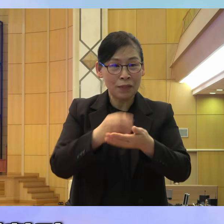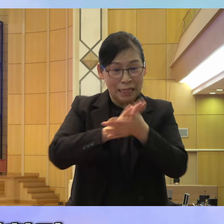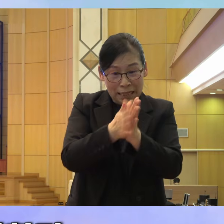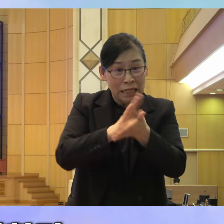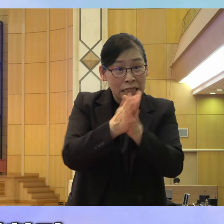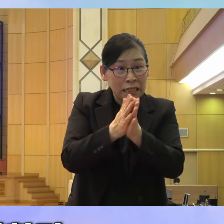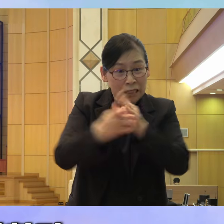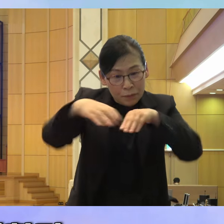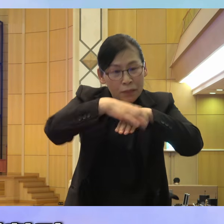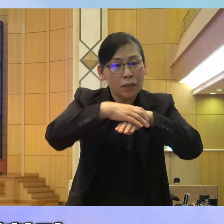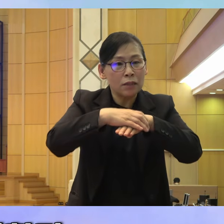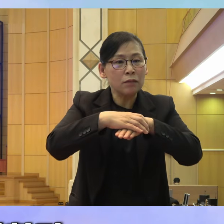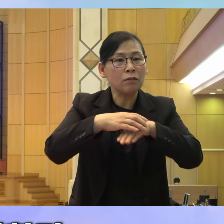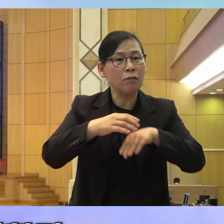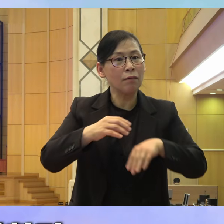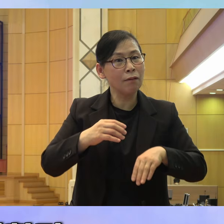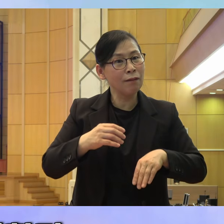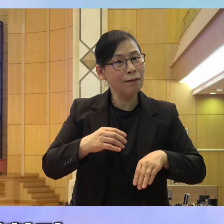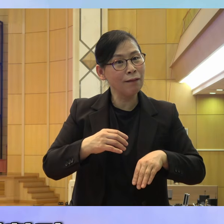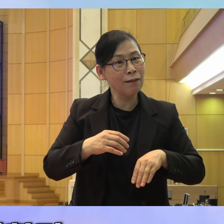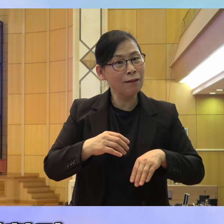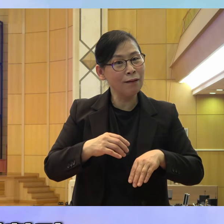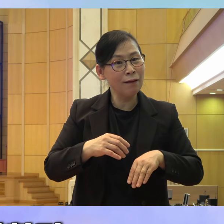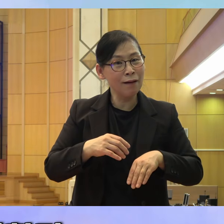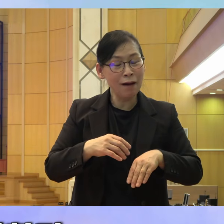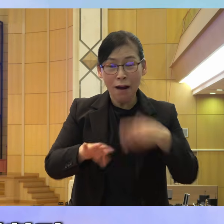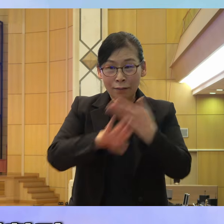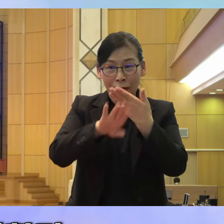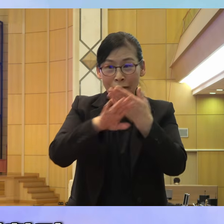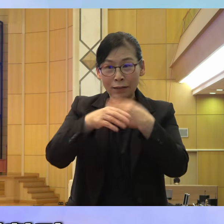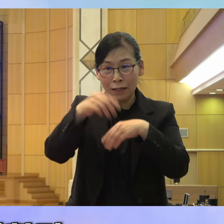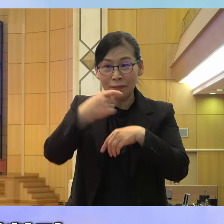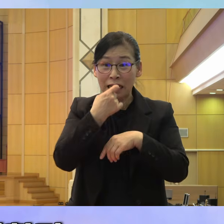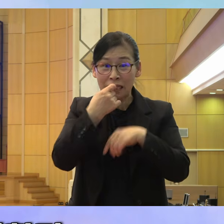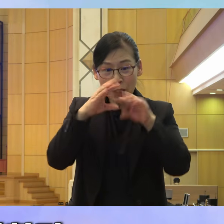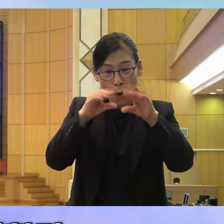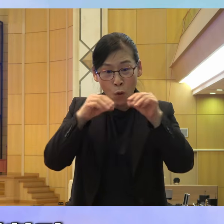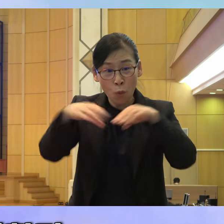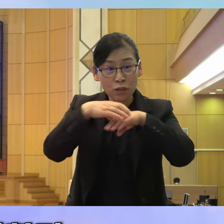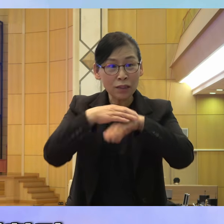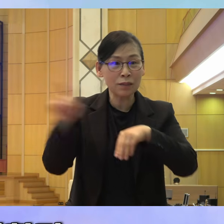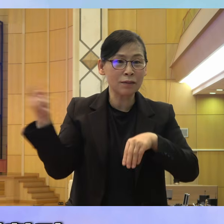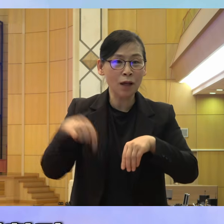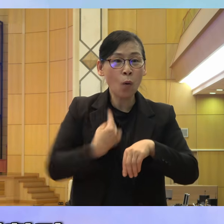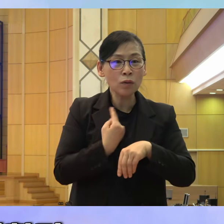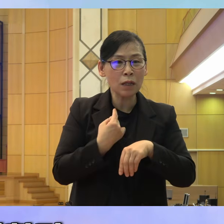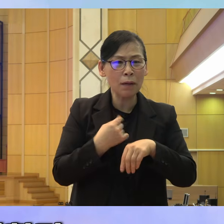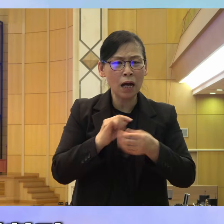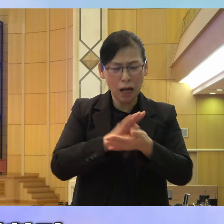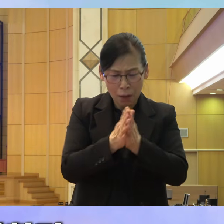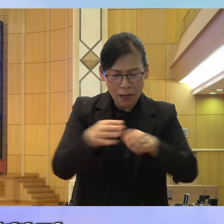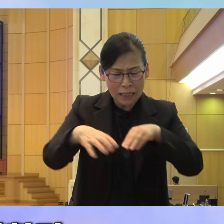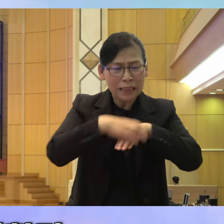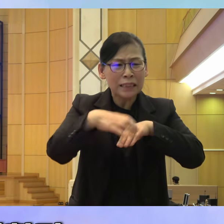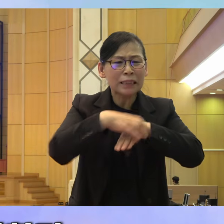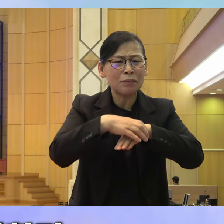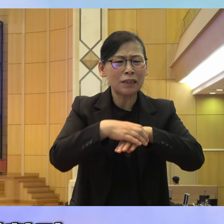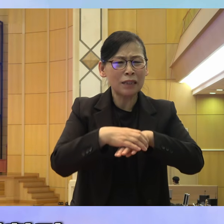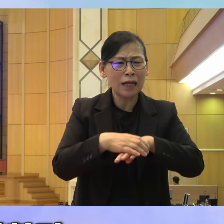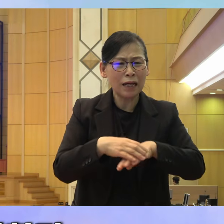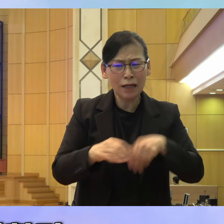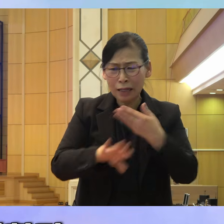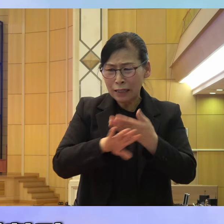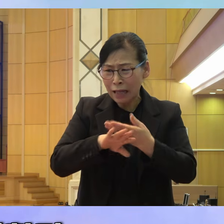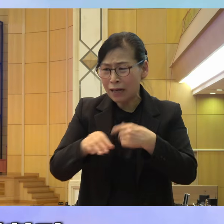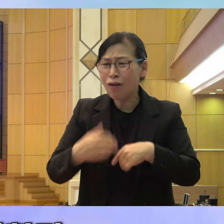신고 학교 갔었어. 집신 신고. 나 하나밖에, 집신 신는 사람이 나 하나밖에 없더라고. 그 집신도 내 팔에 맞으면 내가 말도 안 해. 어른들 신는